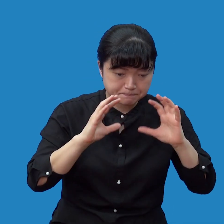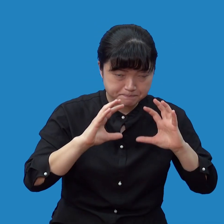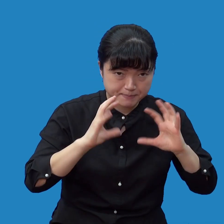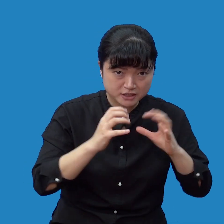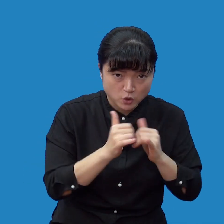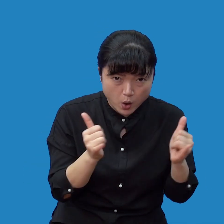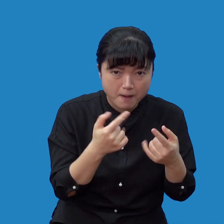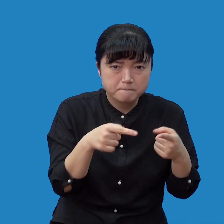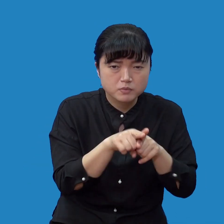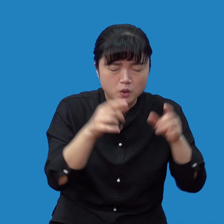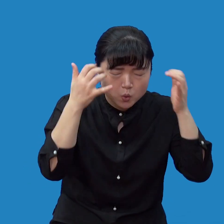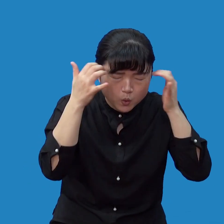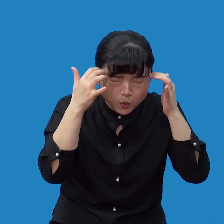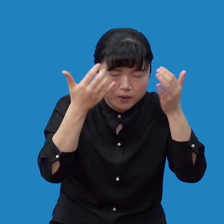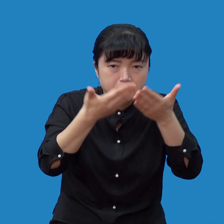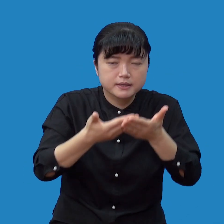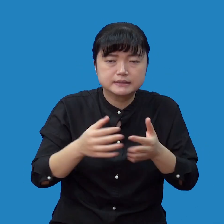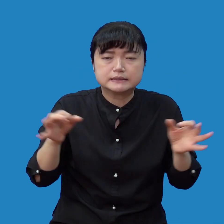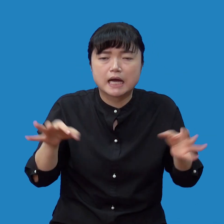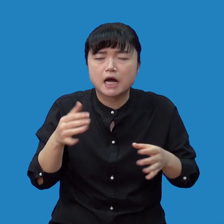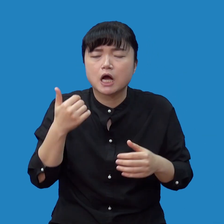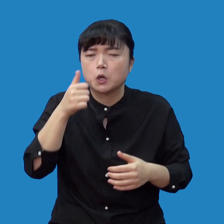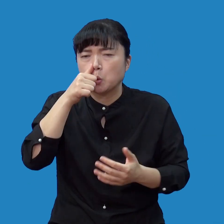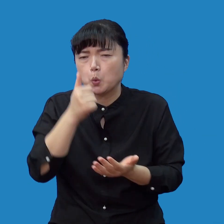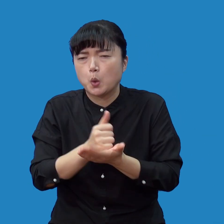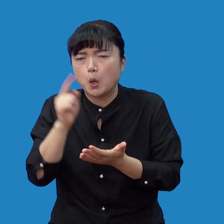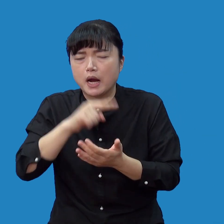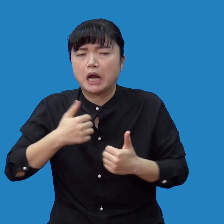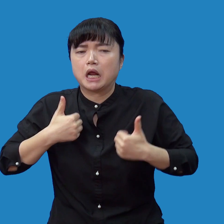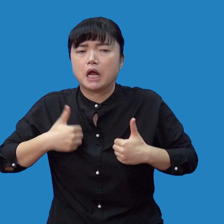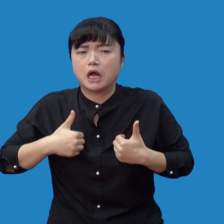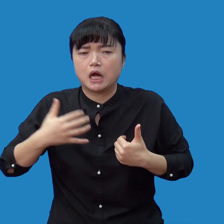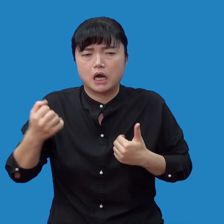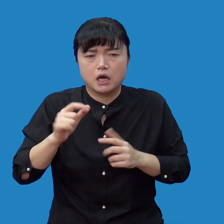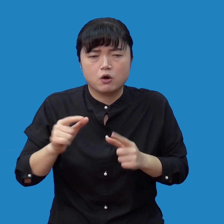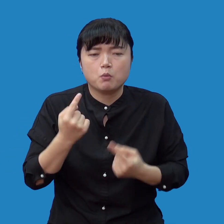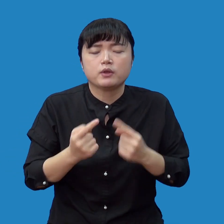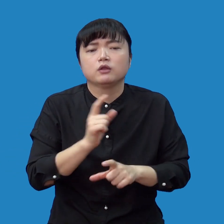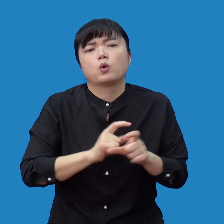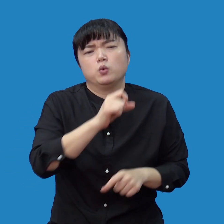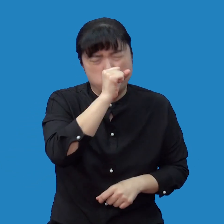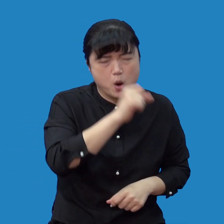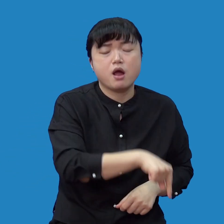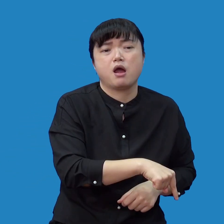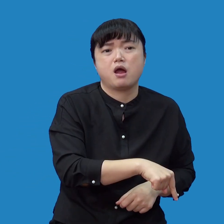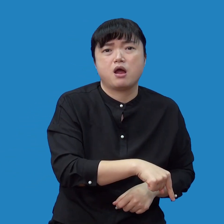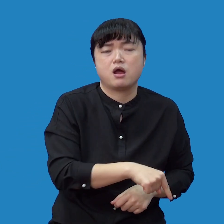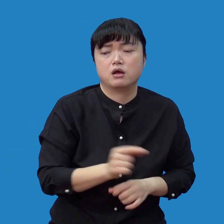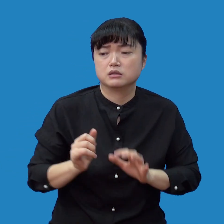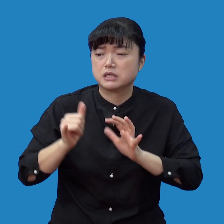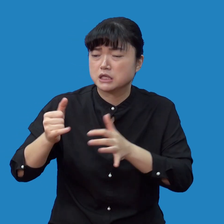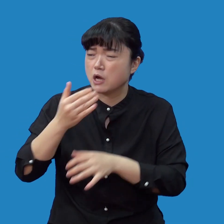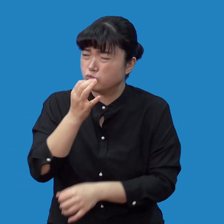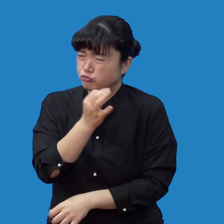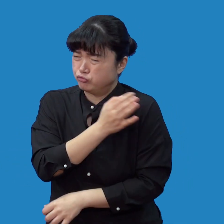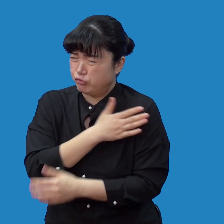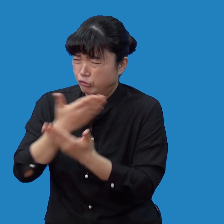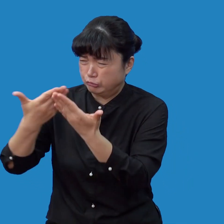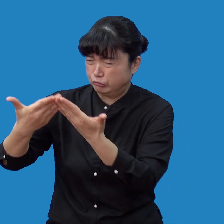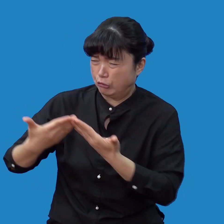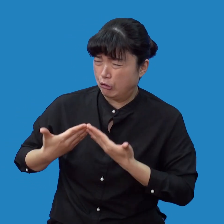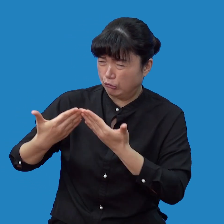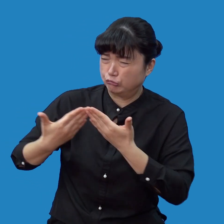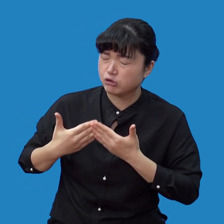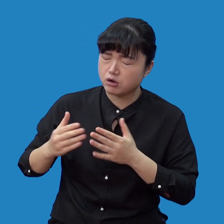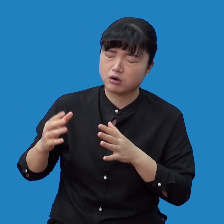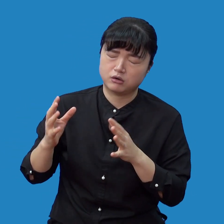고난받기를 잠시 죄악의 낙을 누리는 것보다 더 좋아했다. 세상이 나에게 부여한 그 화려한 껍질은 언제든지 벗어